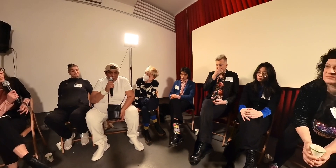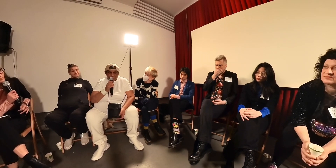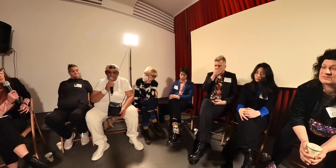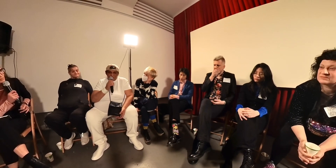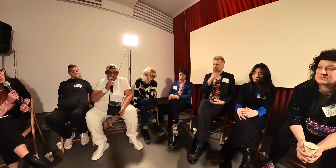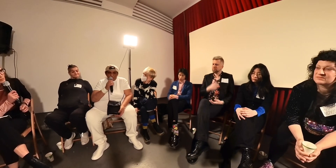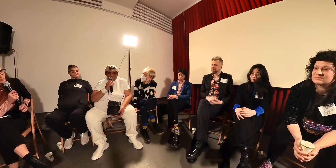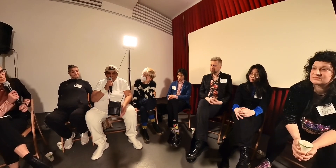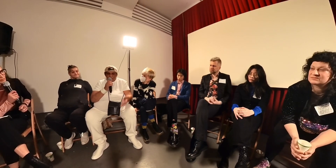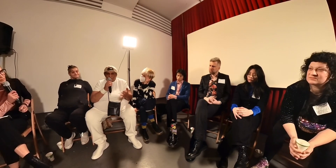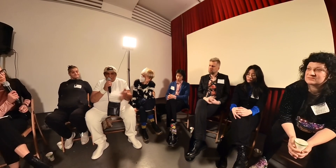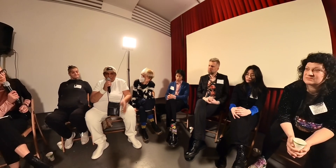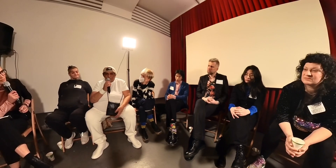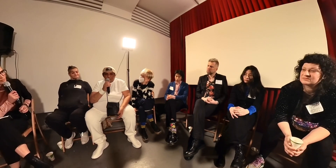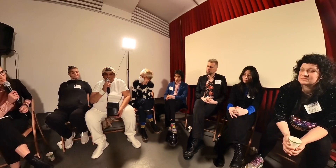A